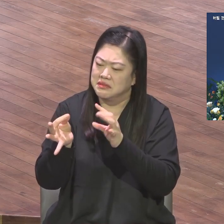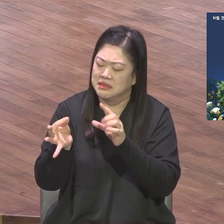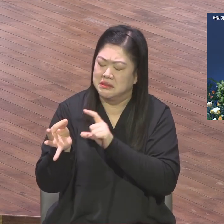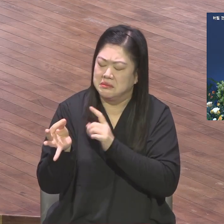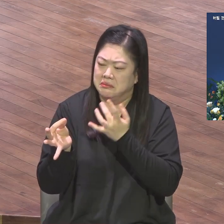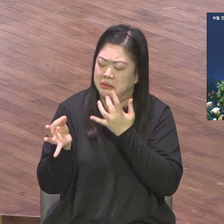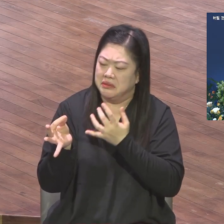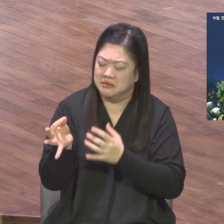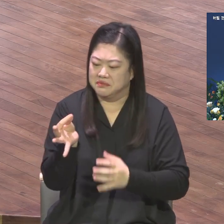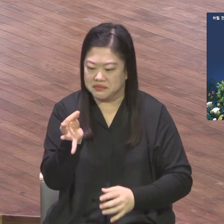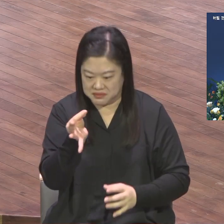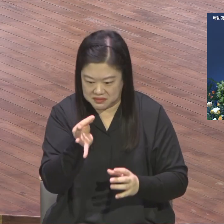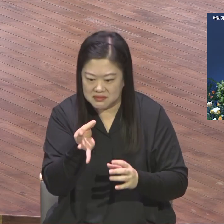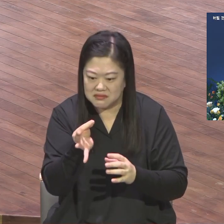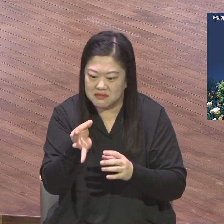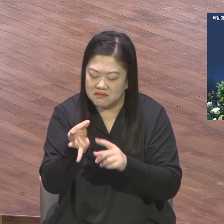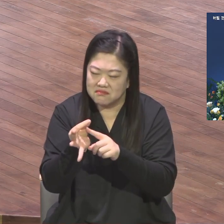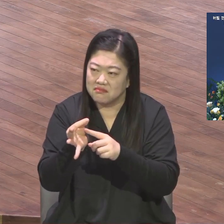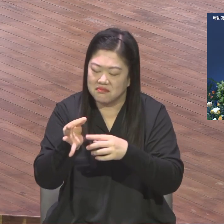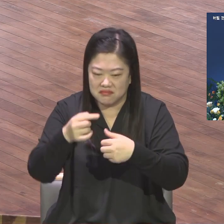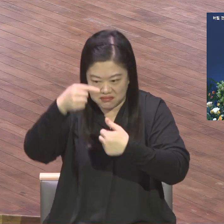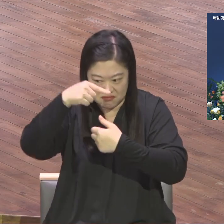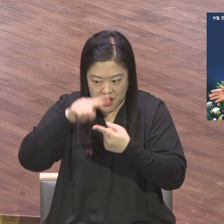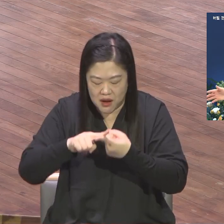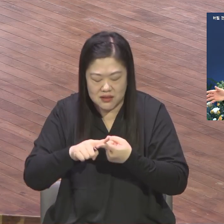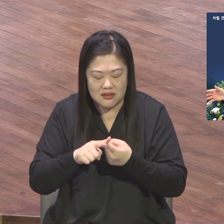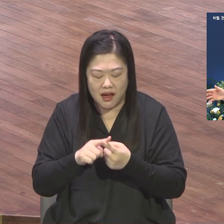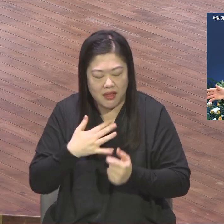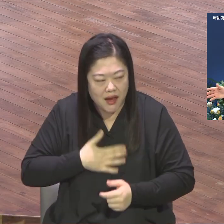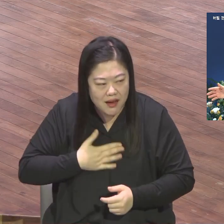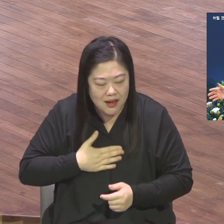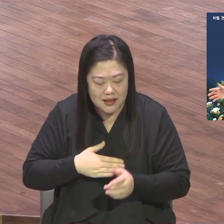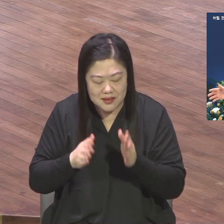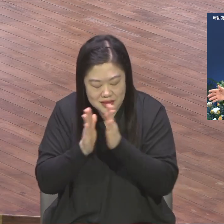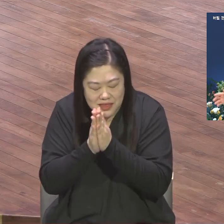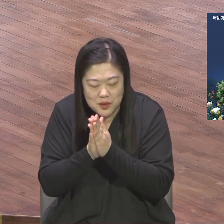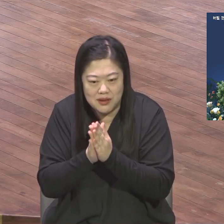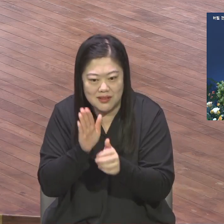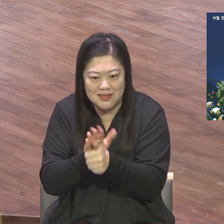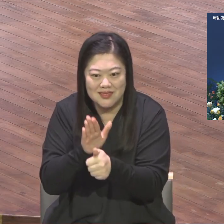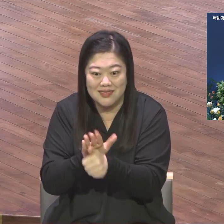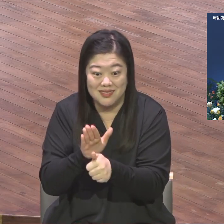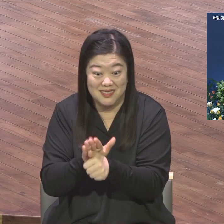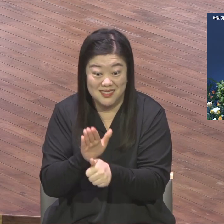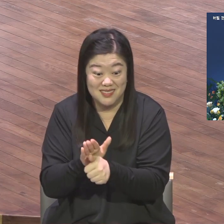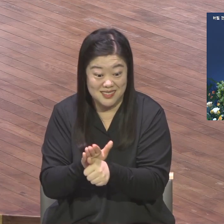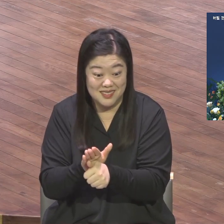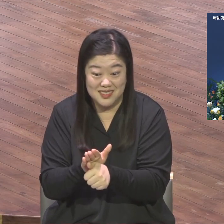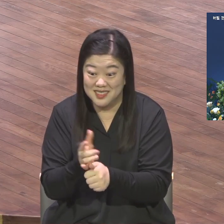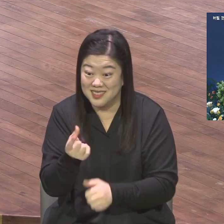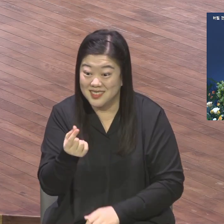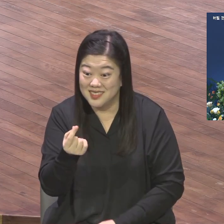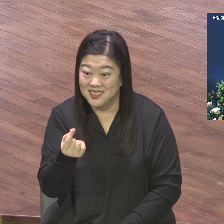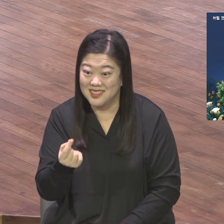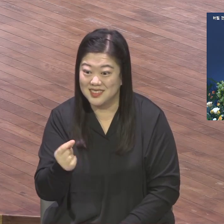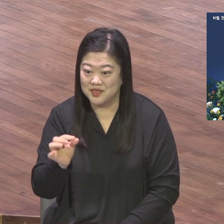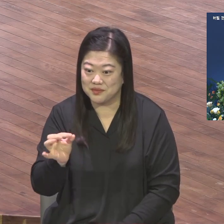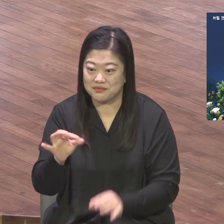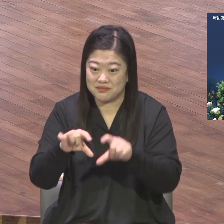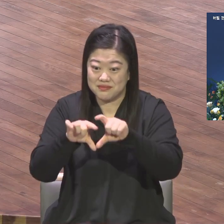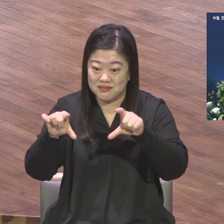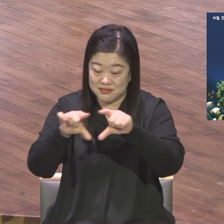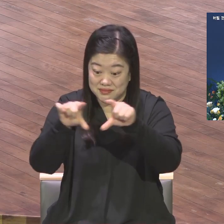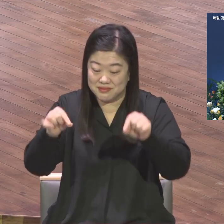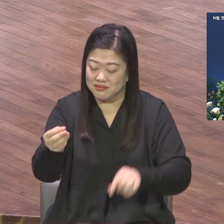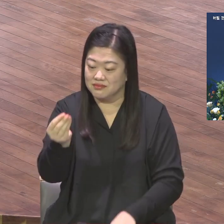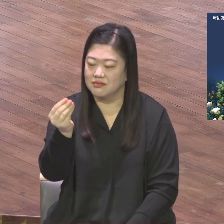선교 시스템을 구축하지 않았다고 하면 그냥 지나쳤을 그런 작은 나라들. 그런 이름도 빛도